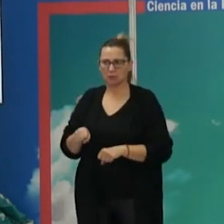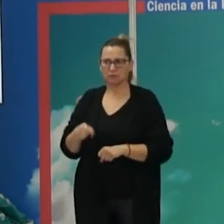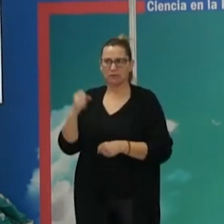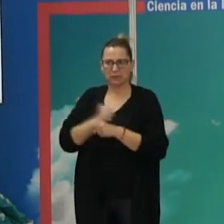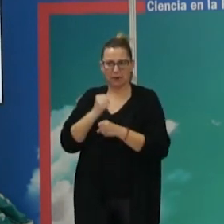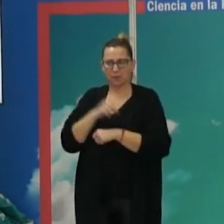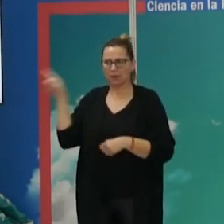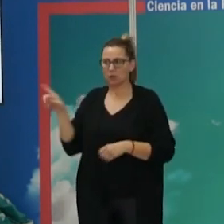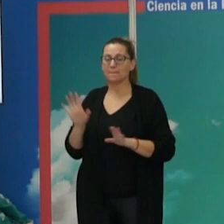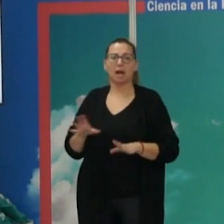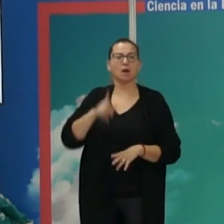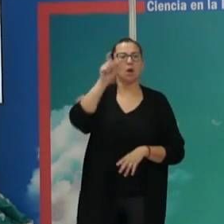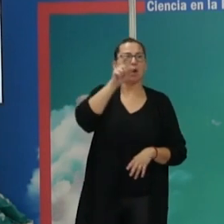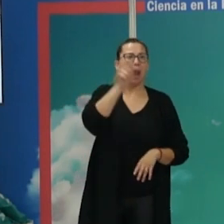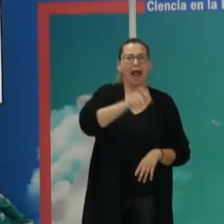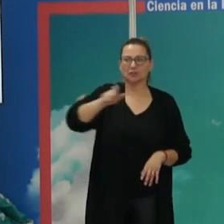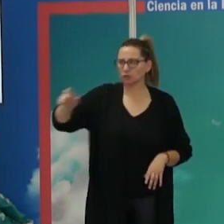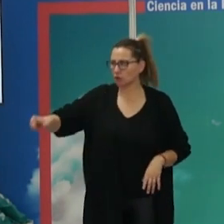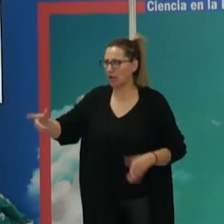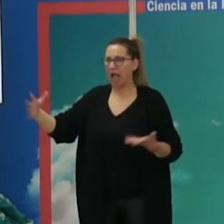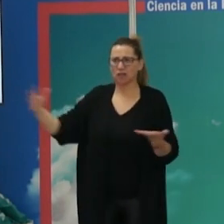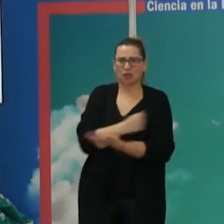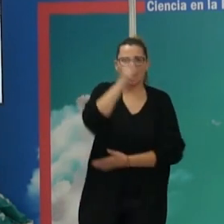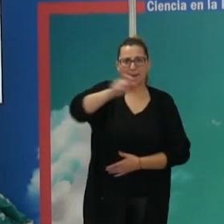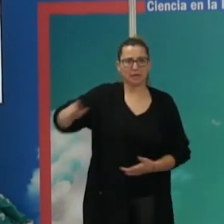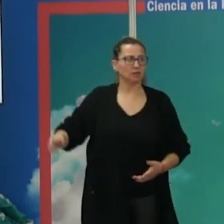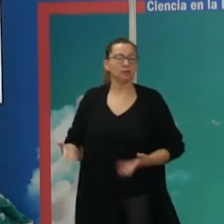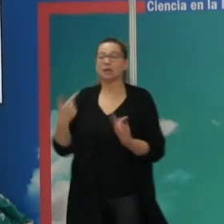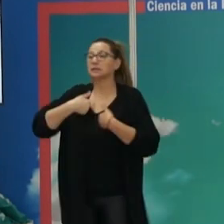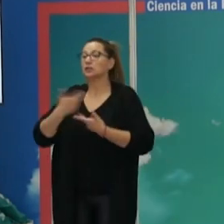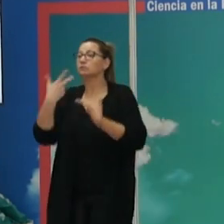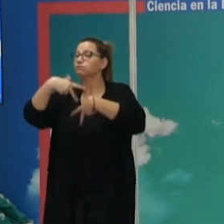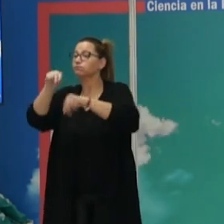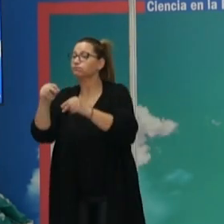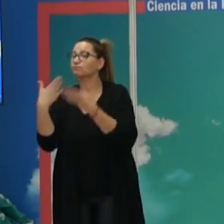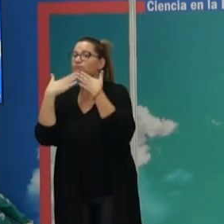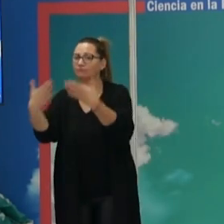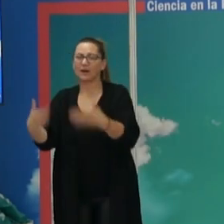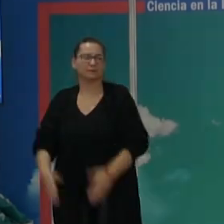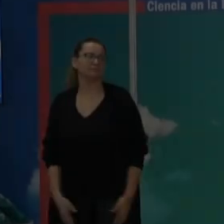bioética ocuparnos únicamente de ella, sino a todos y todas. Así que nada, así concluyo. Muchísimas gracias.